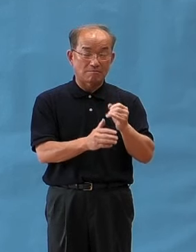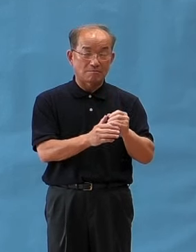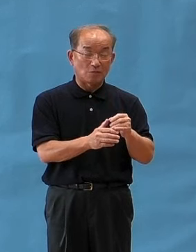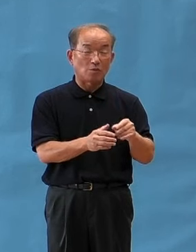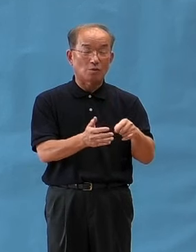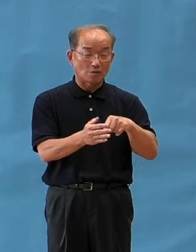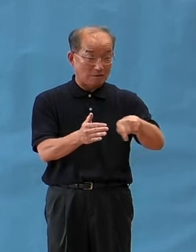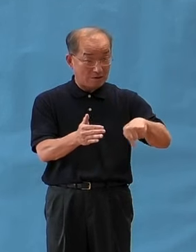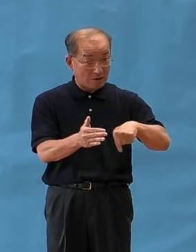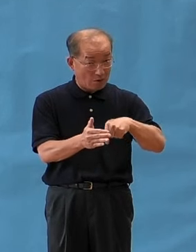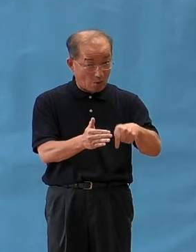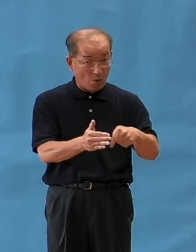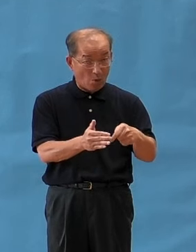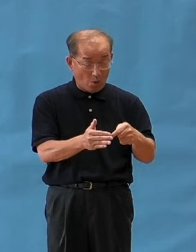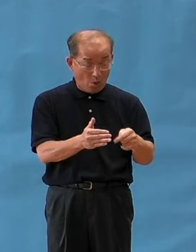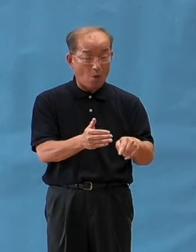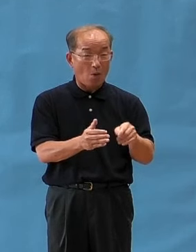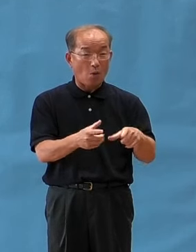うん。と、